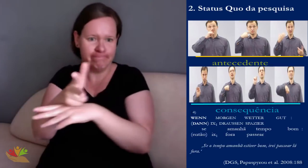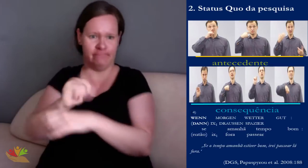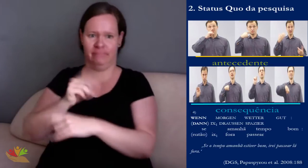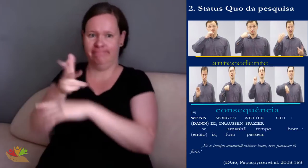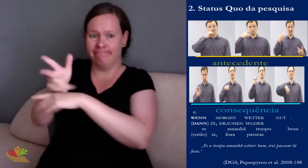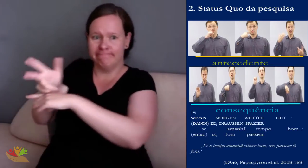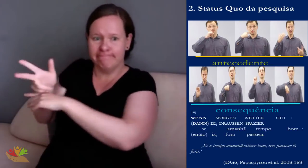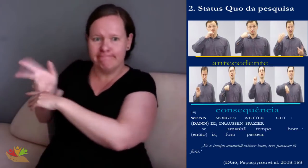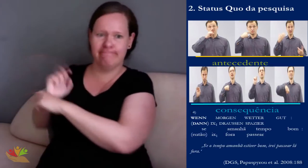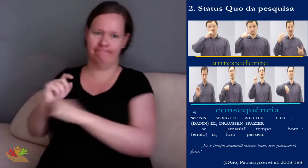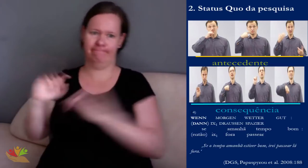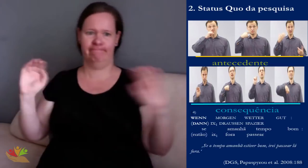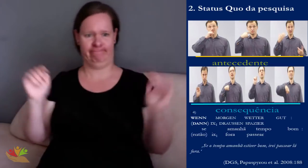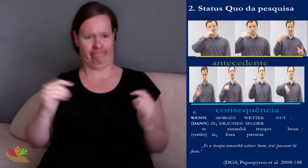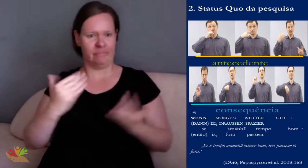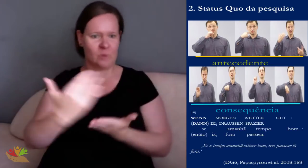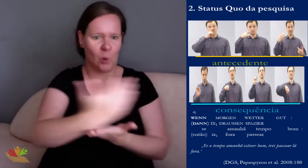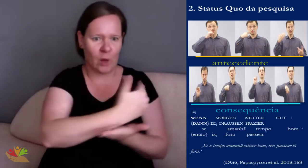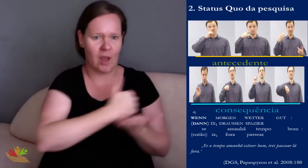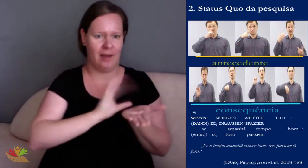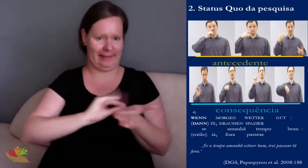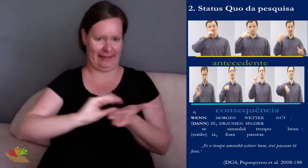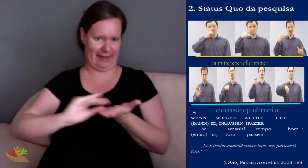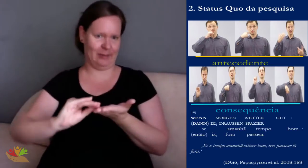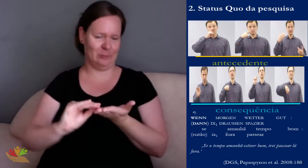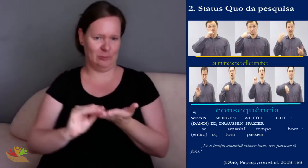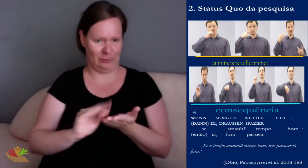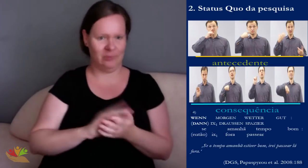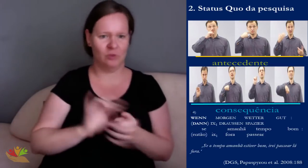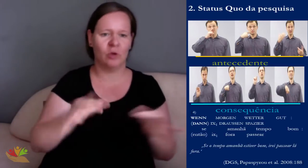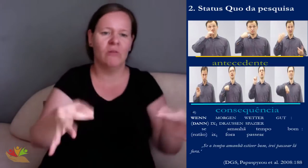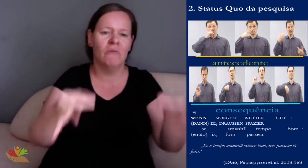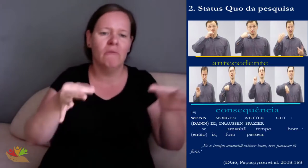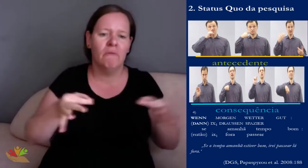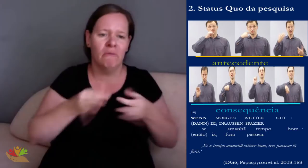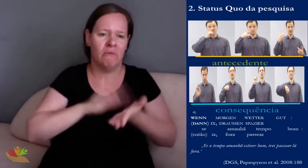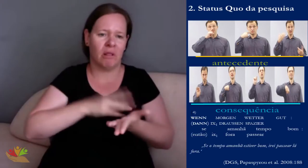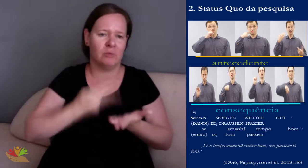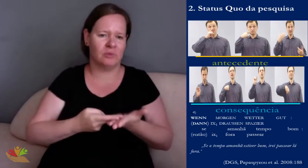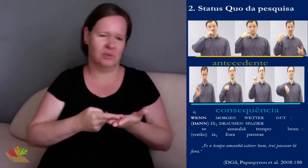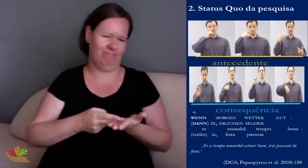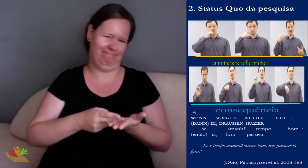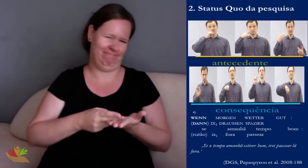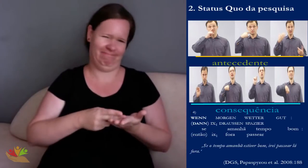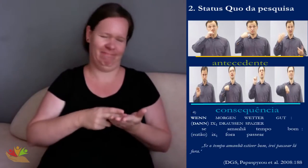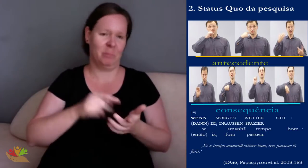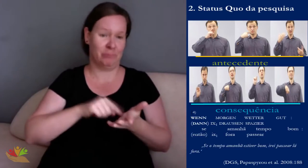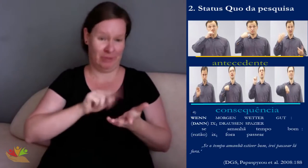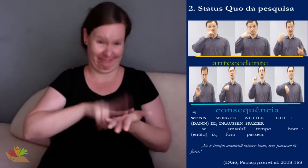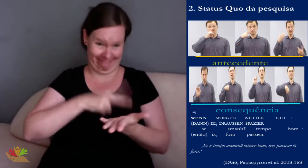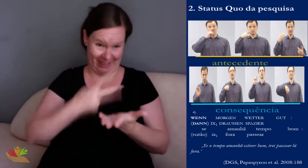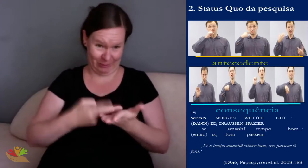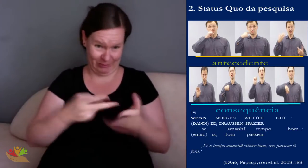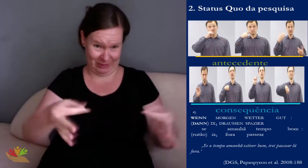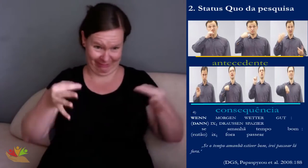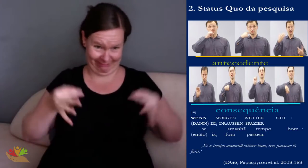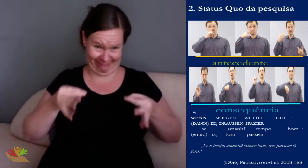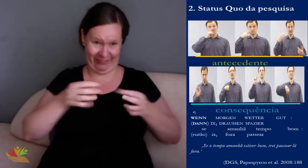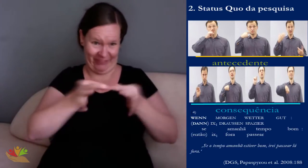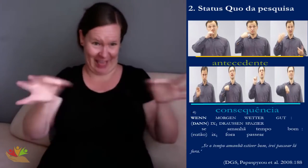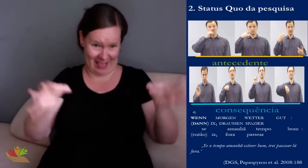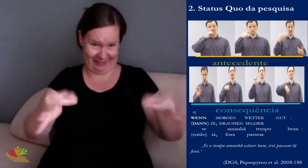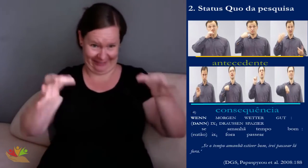possa alcançar esse objetivo, o que a gente quer descobrir na pesquisa. Então a gente não foca mais em